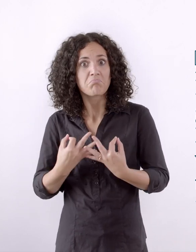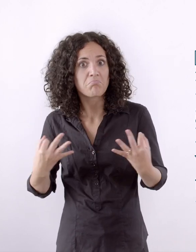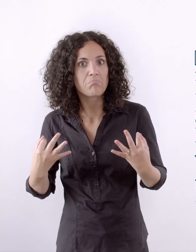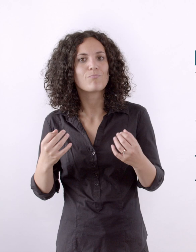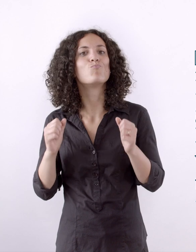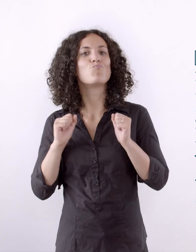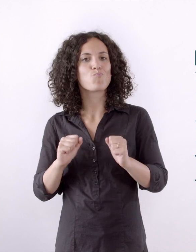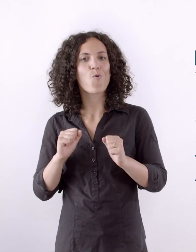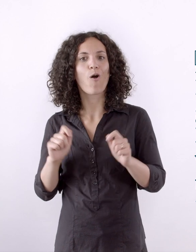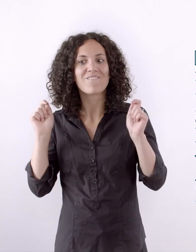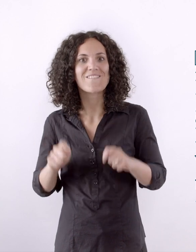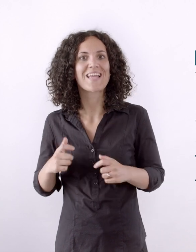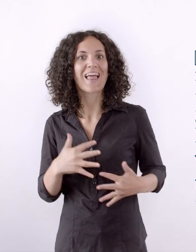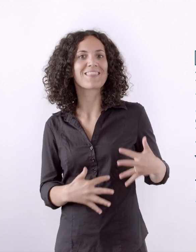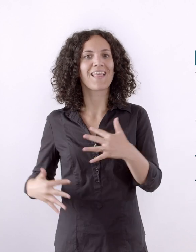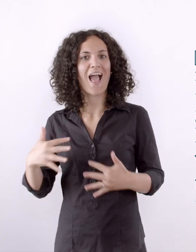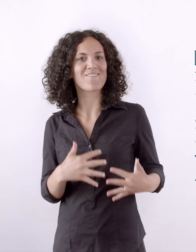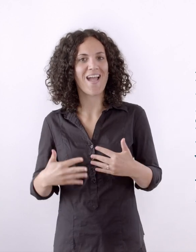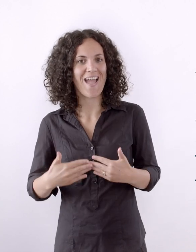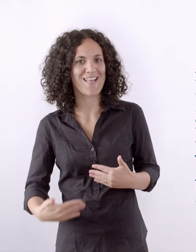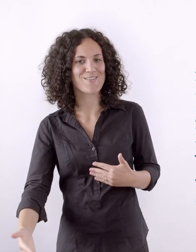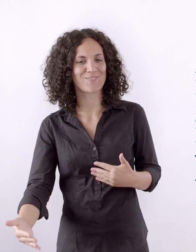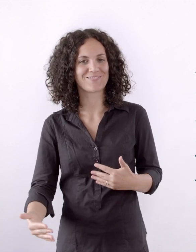procede regolarmente e se il travaglio è davvero cominciato.